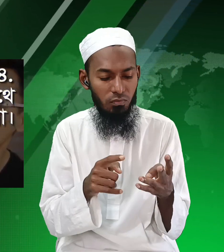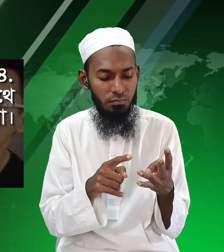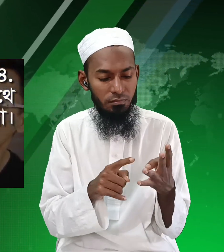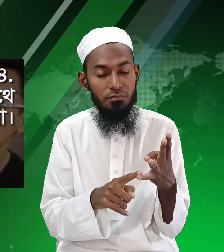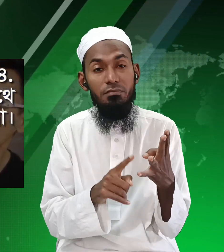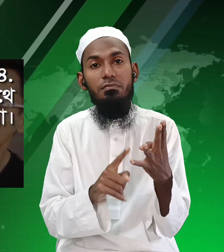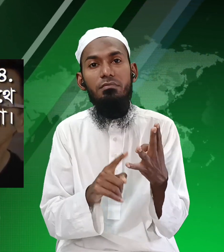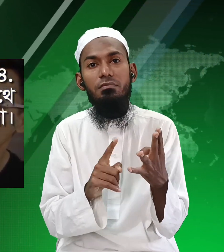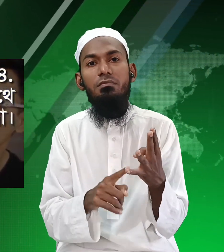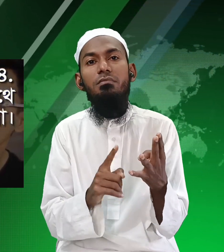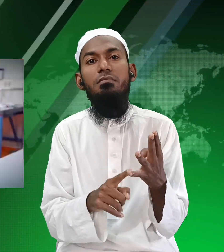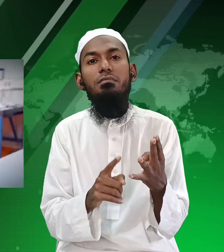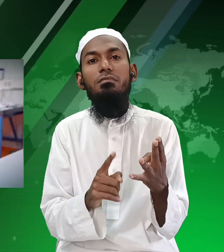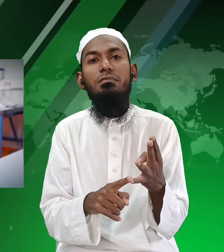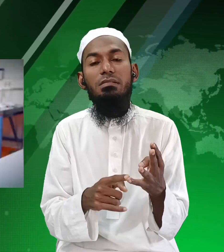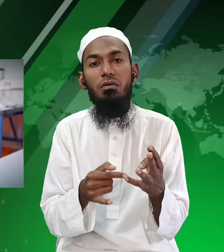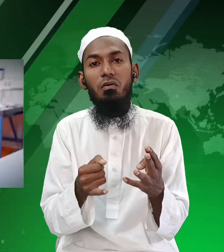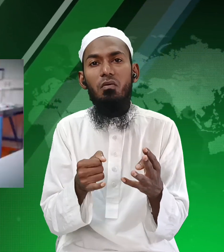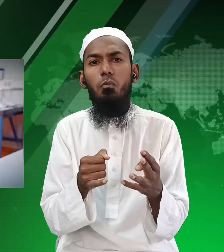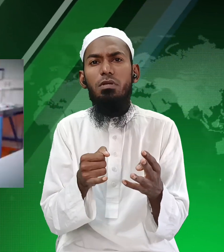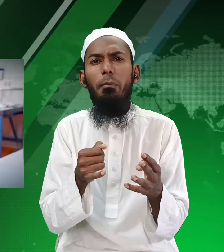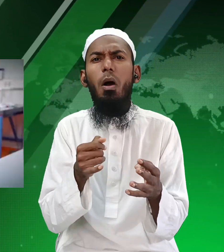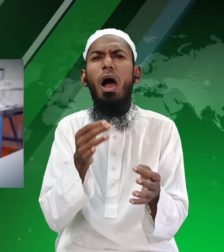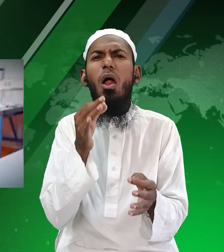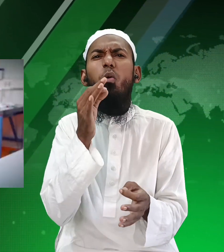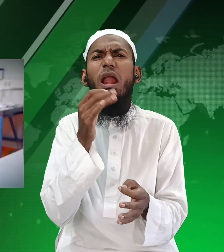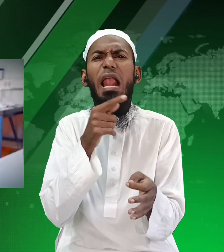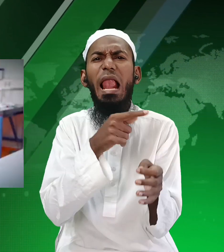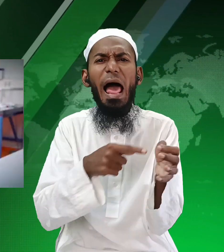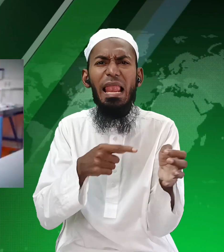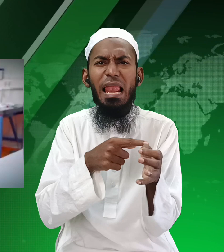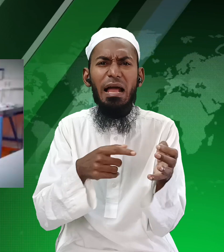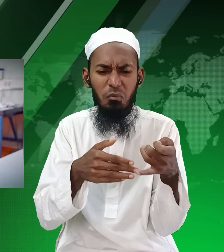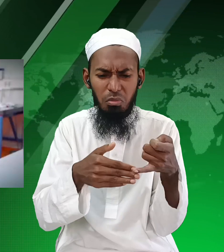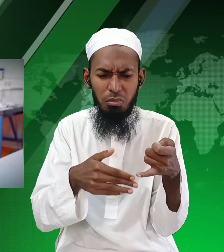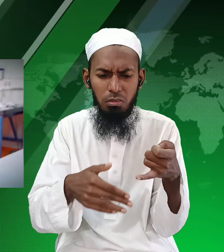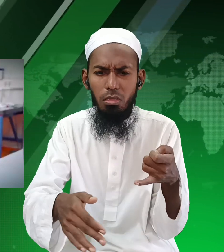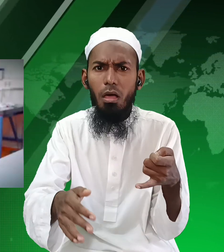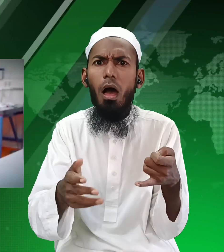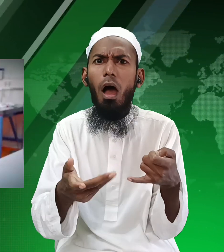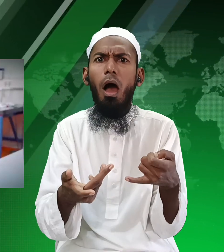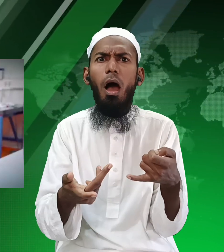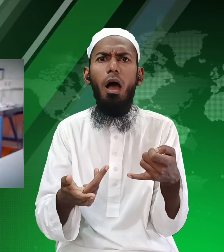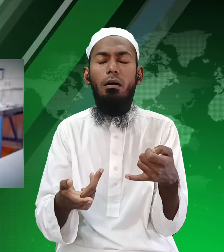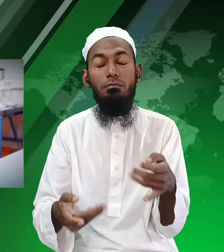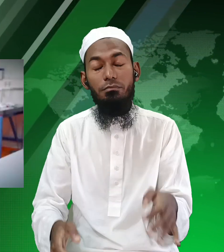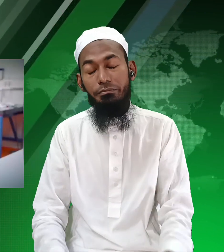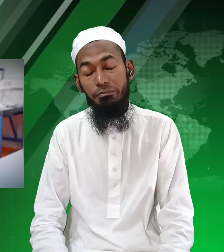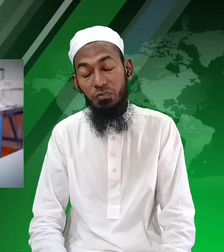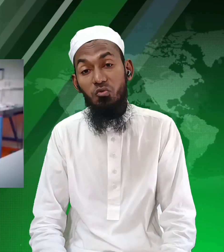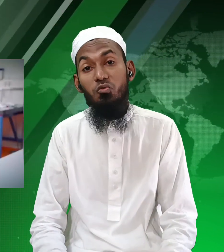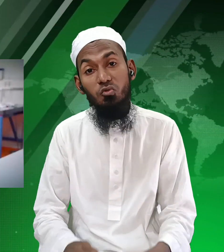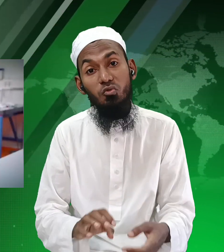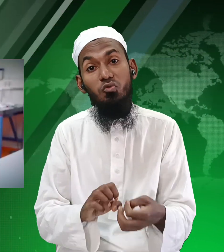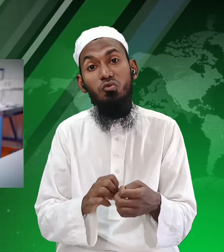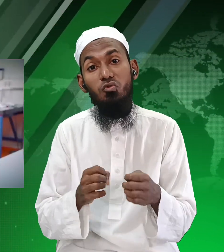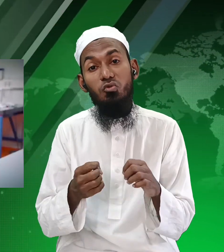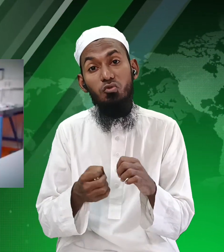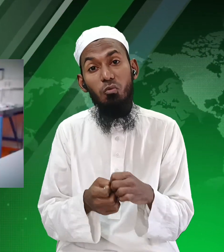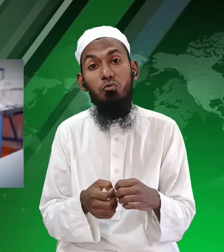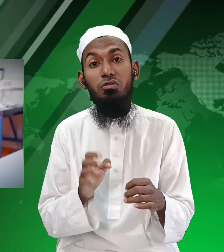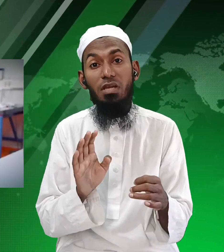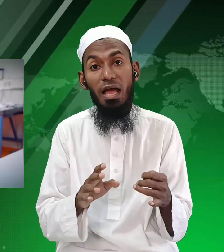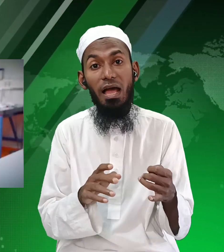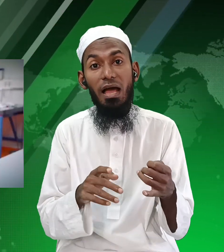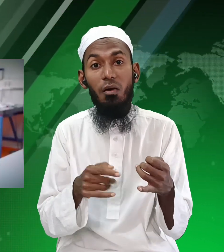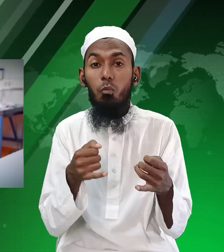যাওয়া। এটা কেন হতে পারে? যেই কারণে প্রস্রাবের সাথে প্রোটিন যেতে পারে, নাম্বার 1 এ বলেছিলাম, সেই সেই কারণেই আসলে প্রস্রাবের সাথে